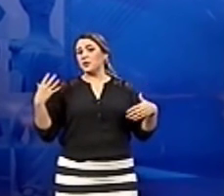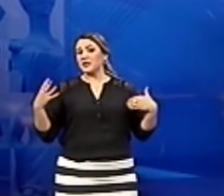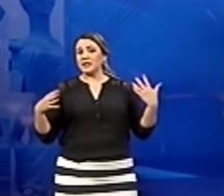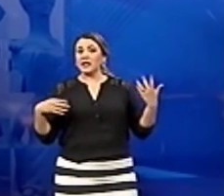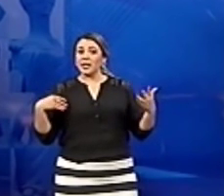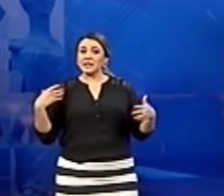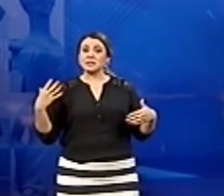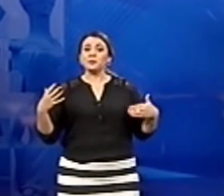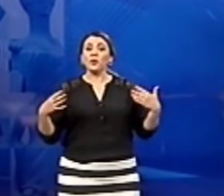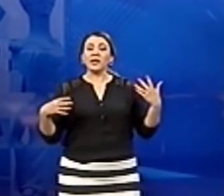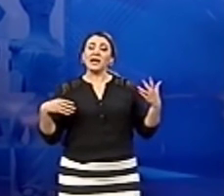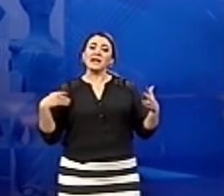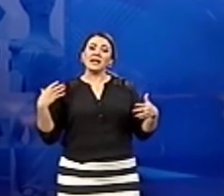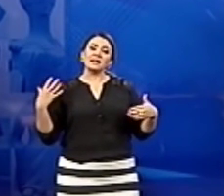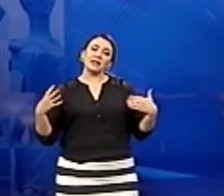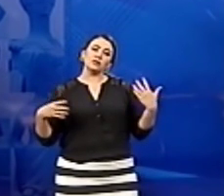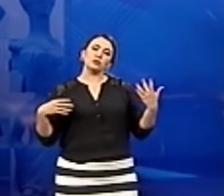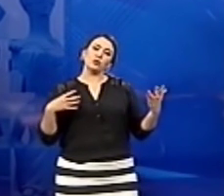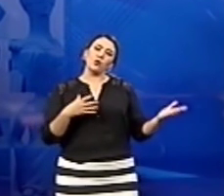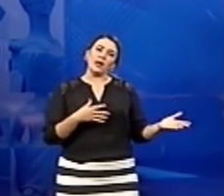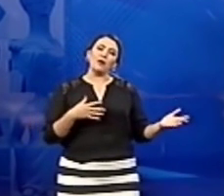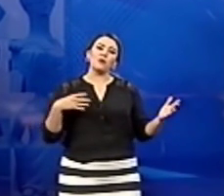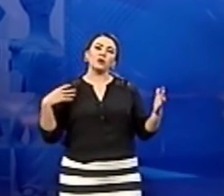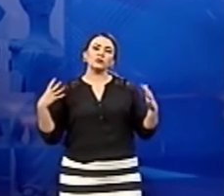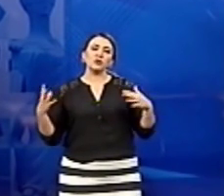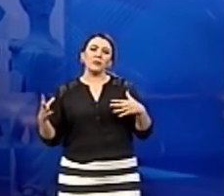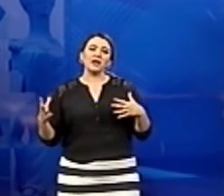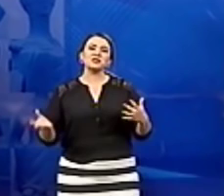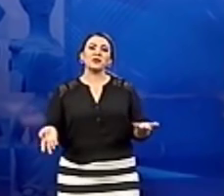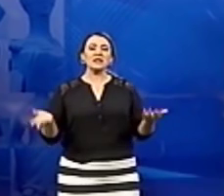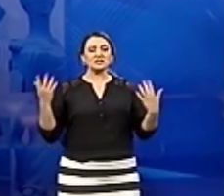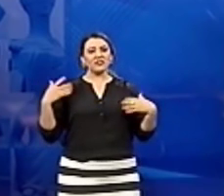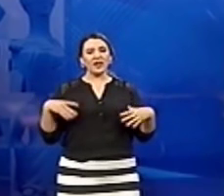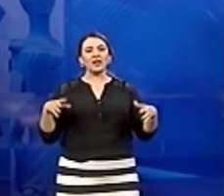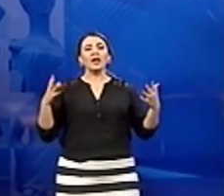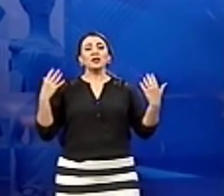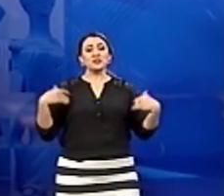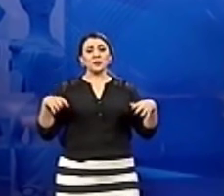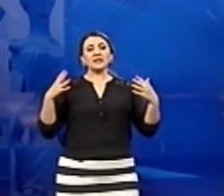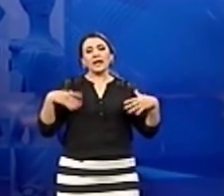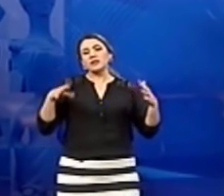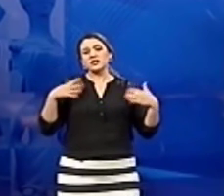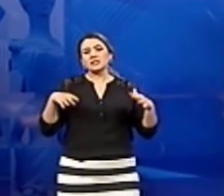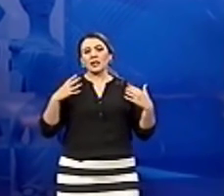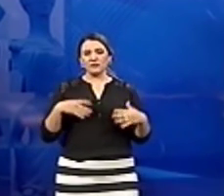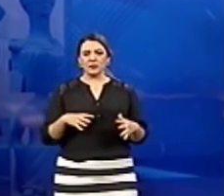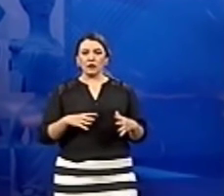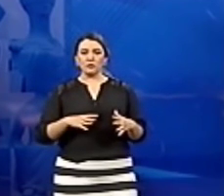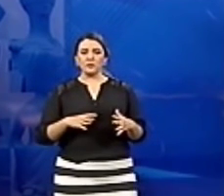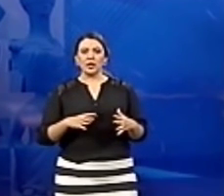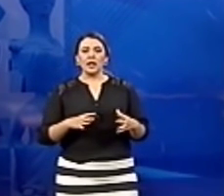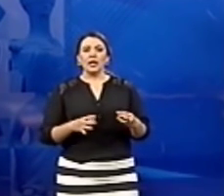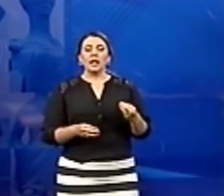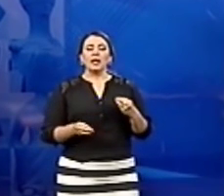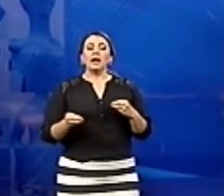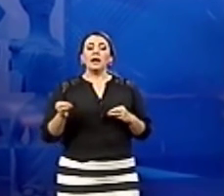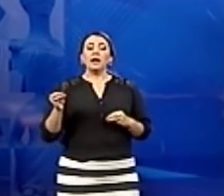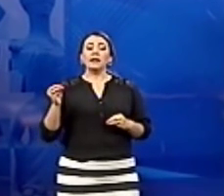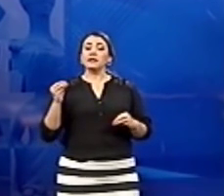muito interesse, porque tanto o rural quanto o doméstico, eles vêm de uma ideia de escravidão. Então,